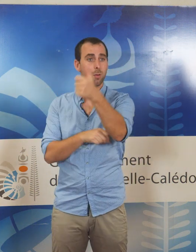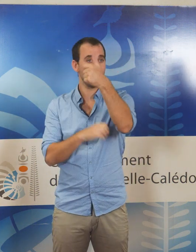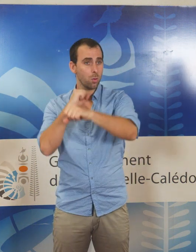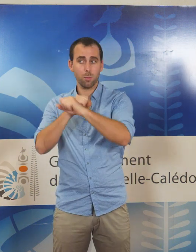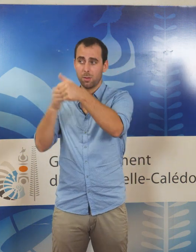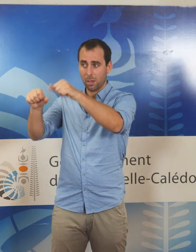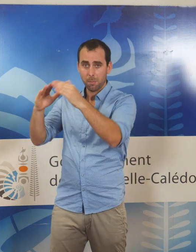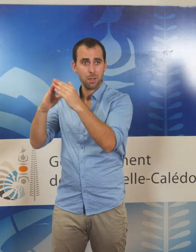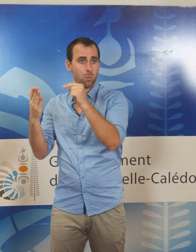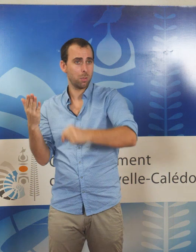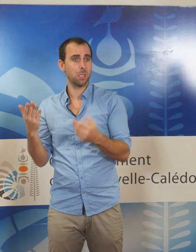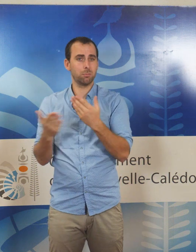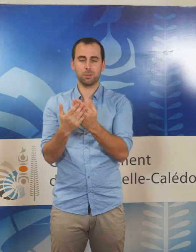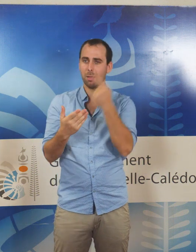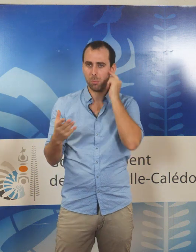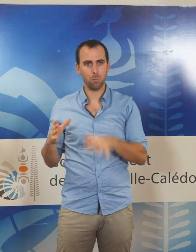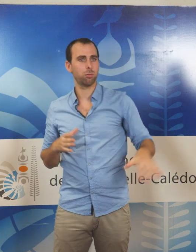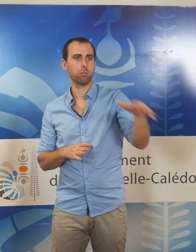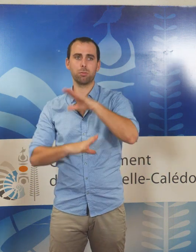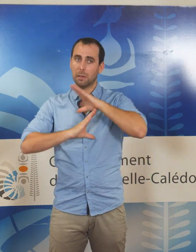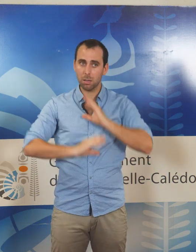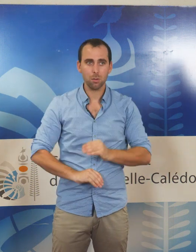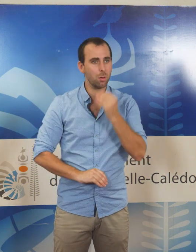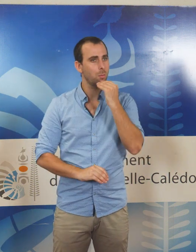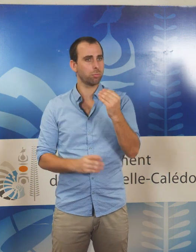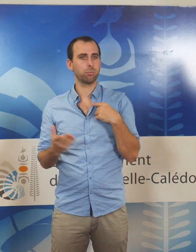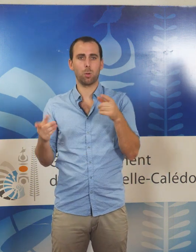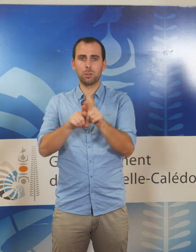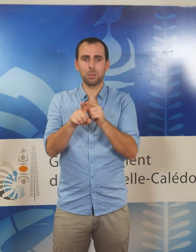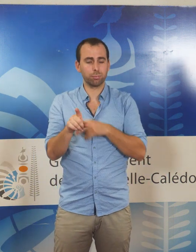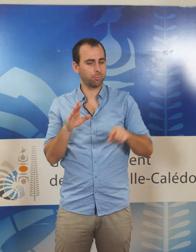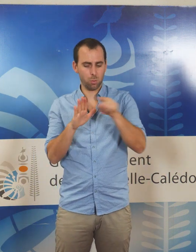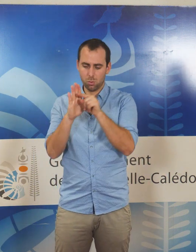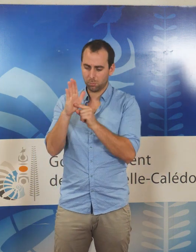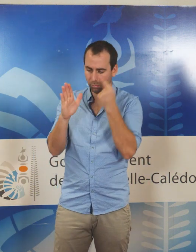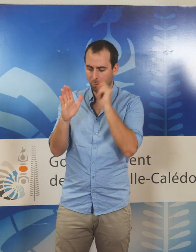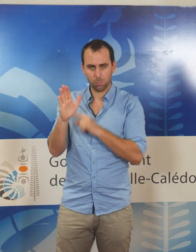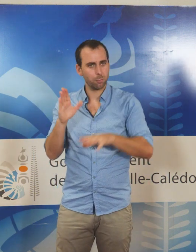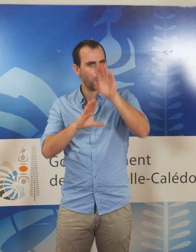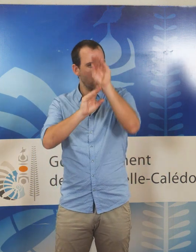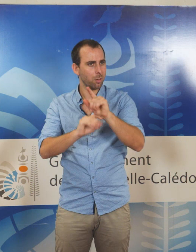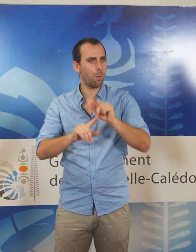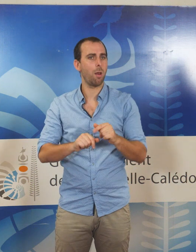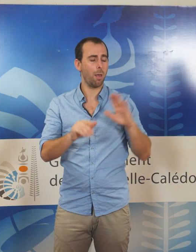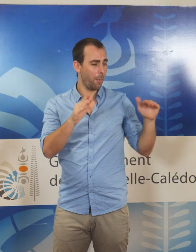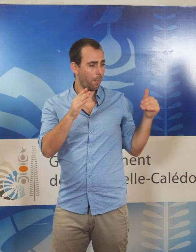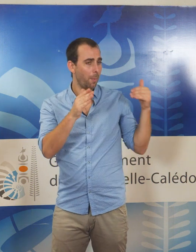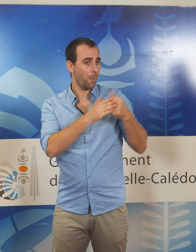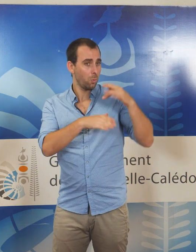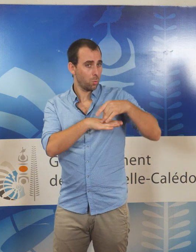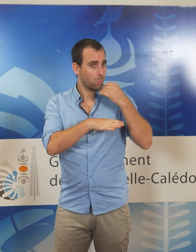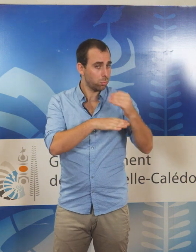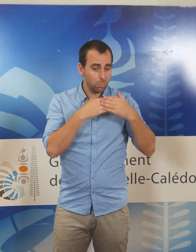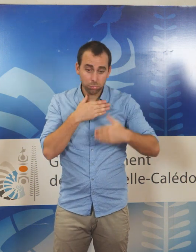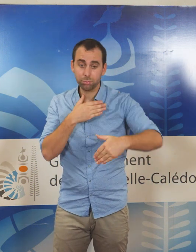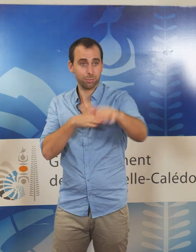logique de rassurer les Calédoniens et de mettre en place toutes les mesures qui permettent de garder cette protection que nous avons eue jusqu'à présent.